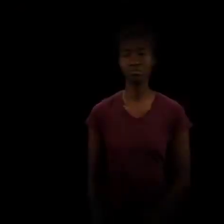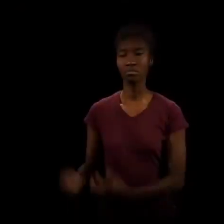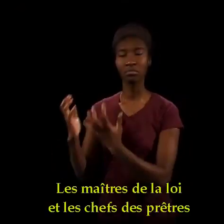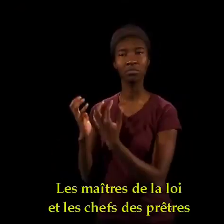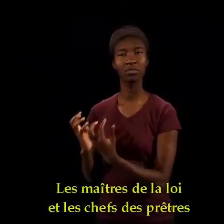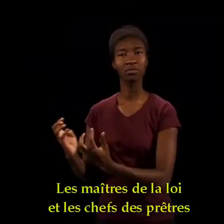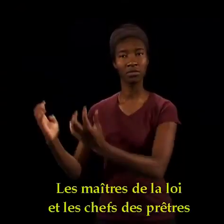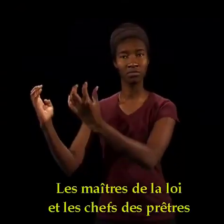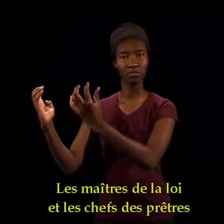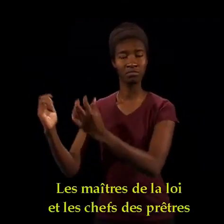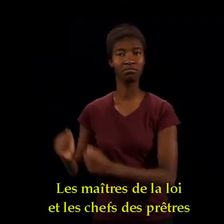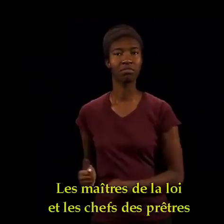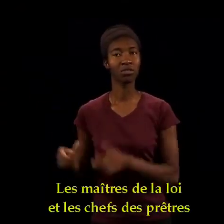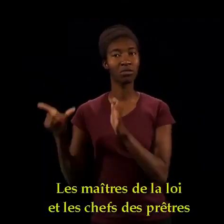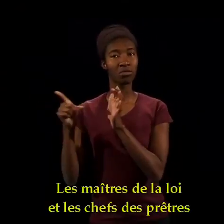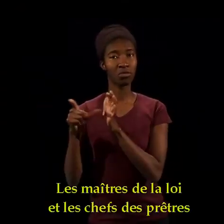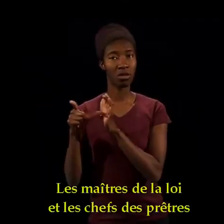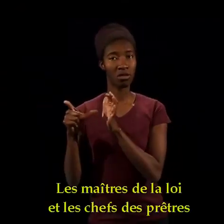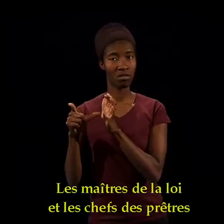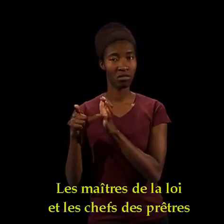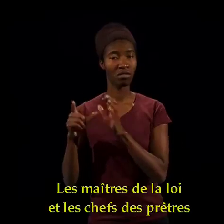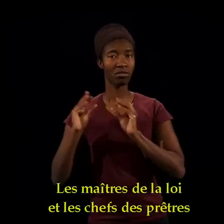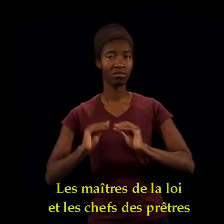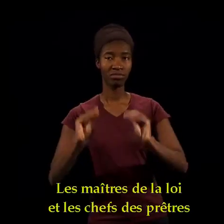Les maîtres de la loi et les chefs des prêtres